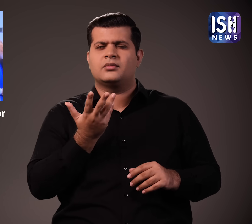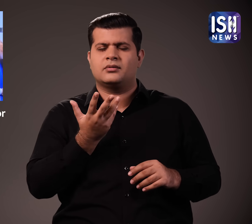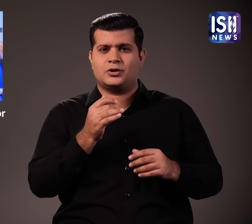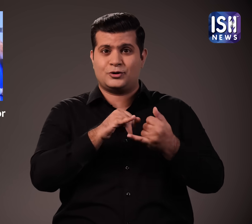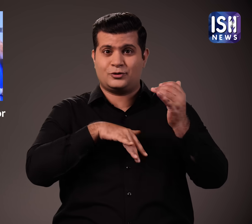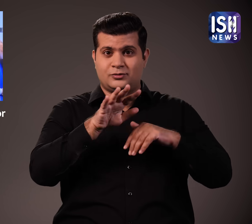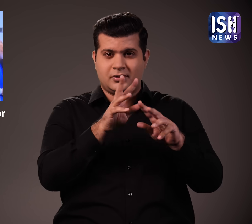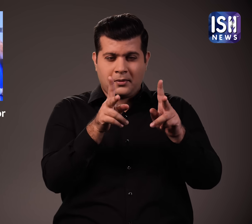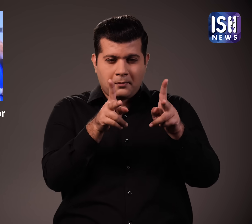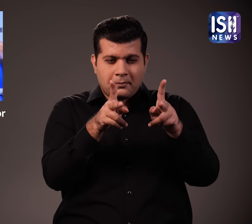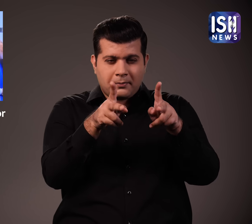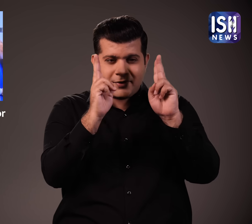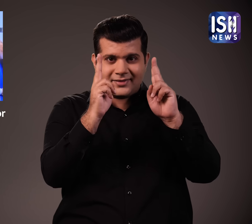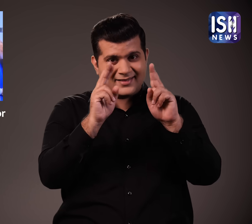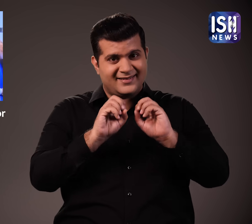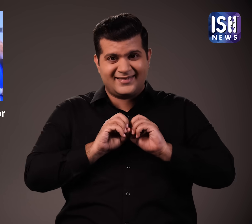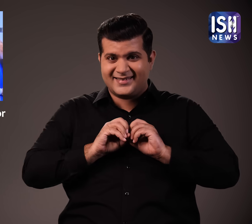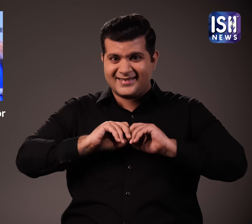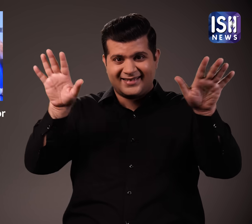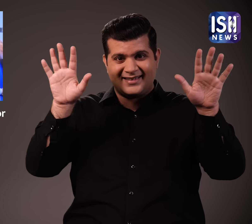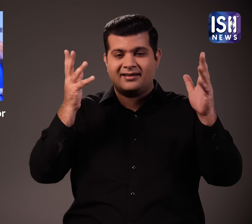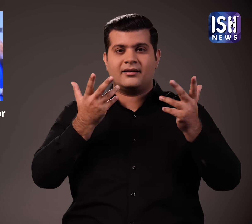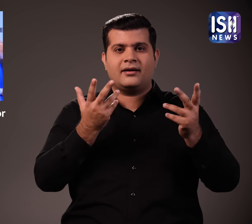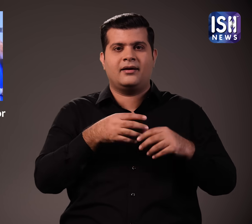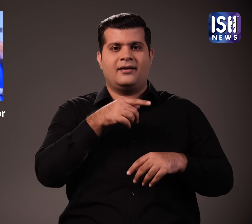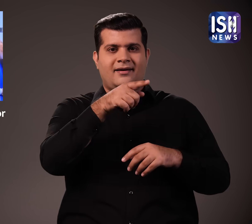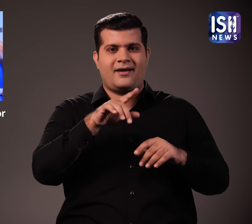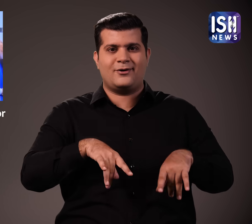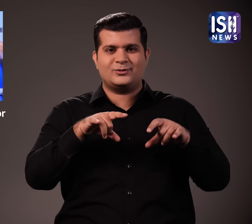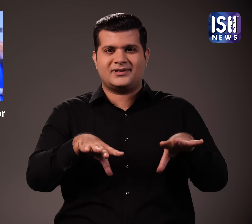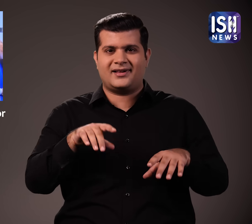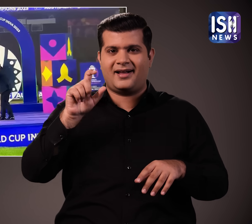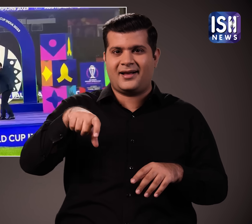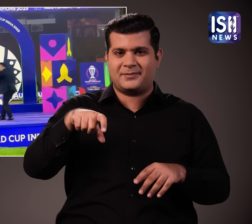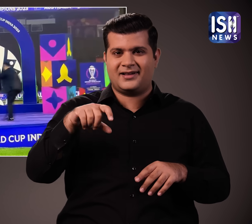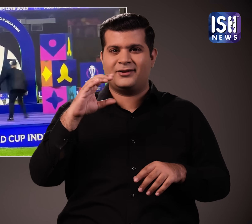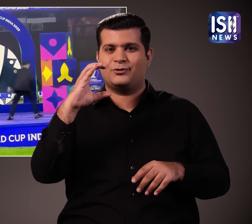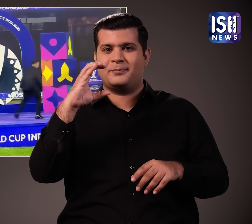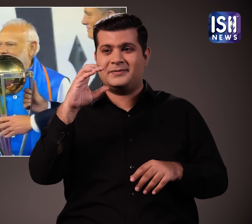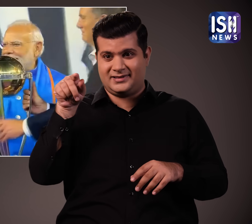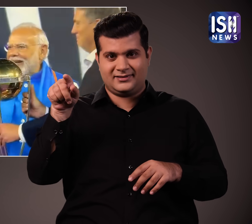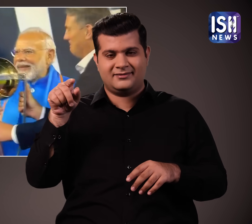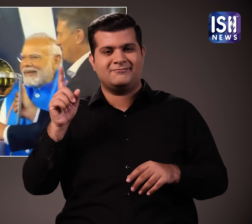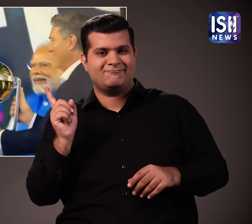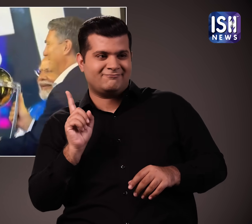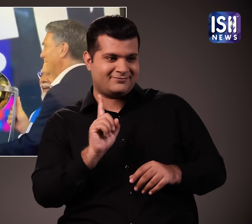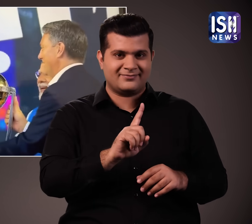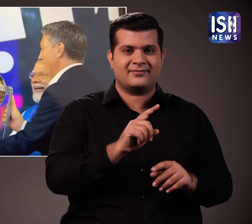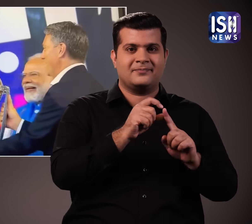सोशल मीडिया पर पोस्ट किया गया था वीडियो क्लिप में दिखाया गया कि प्रधानमंद्री मोधी आस्टेलियाई उप्पर प्रधानमंद्री के साथ